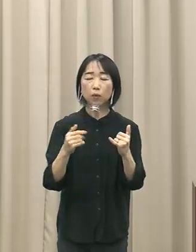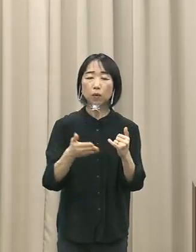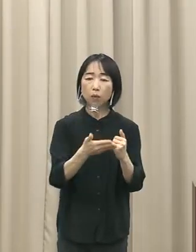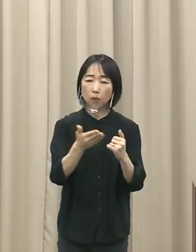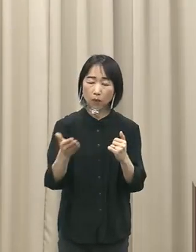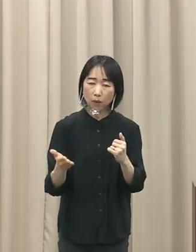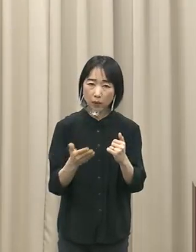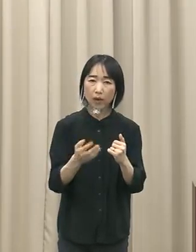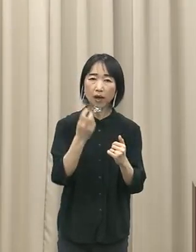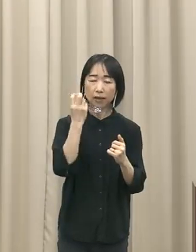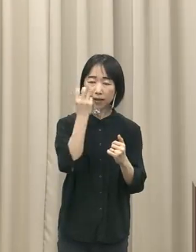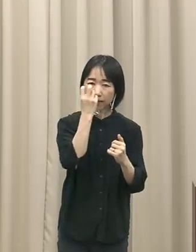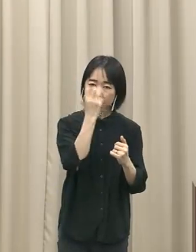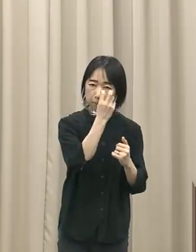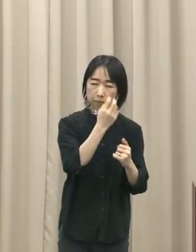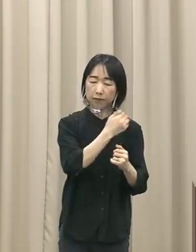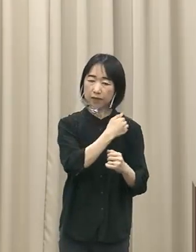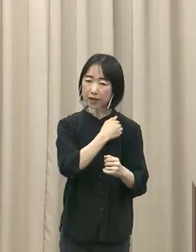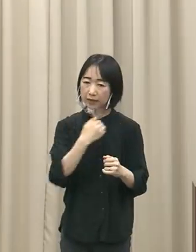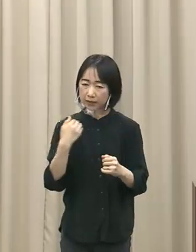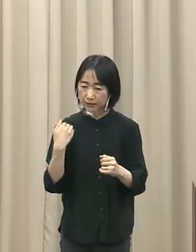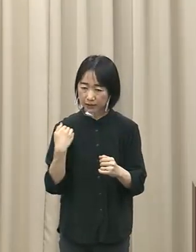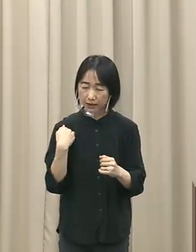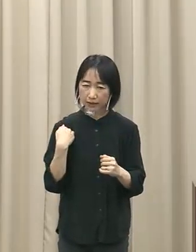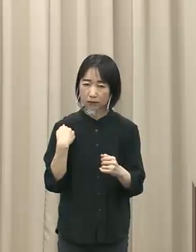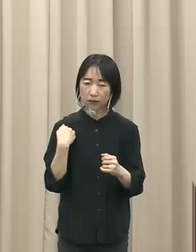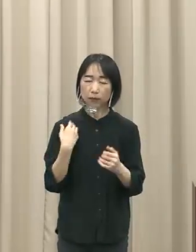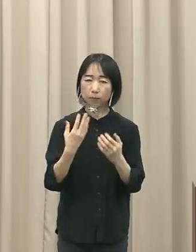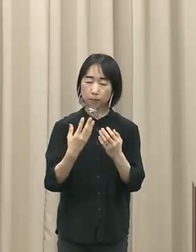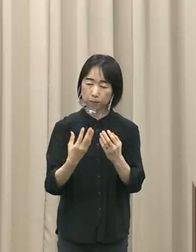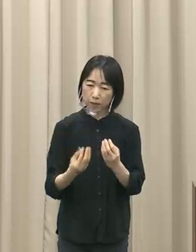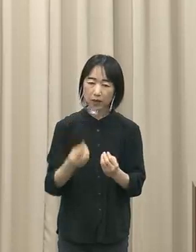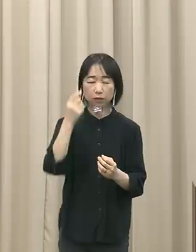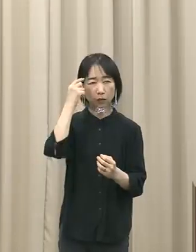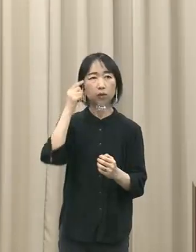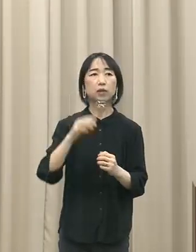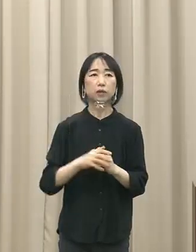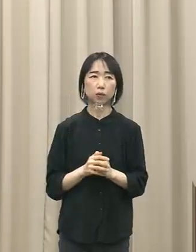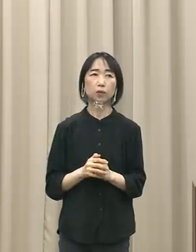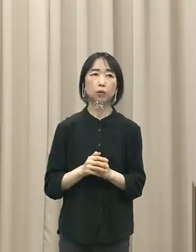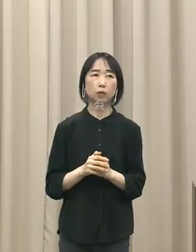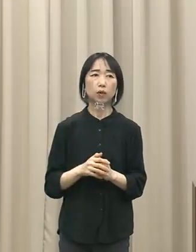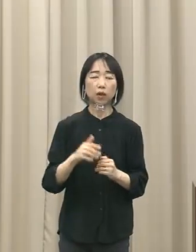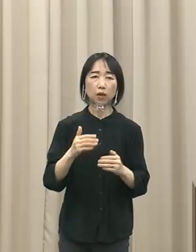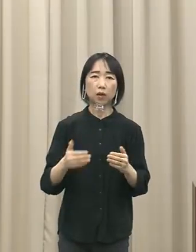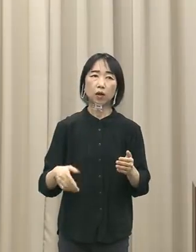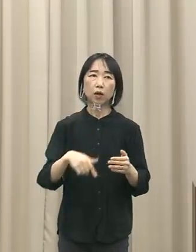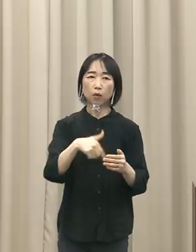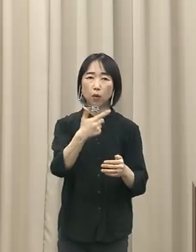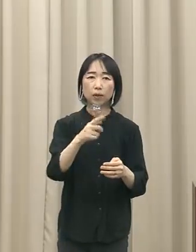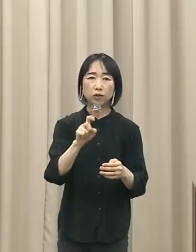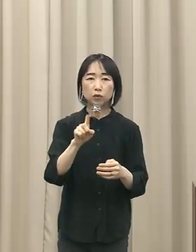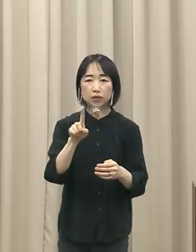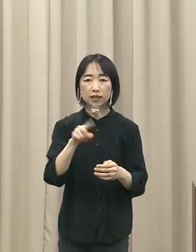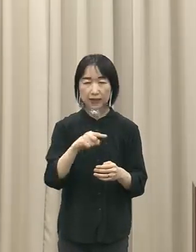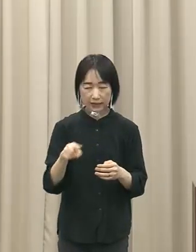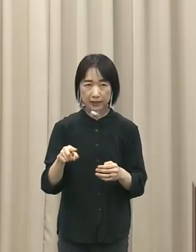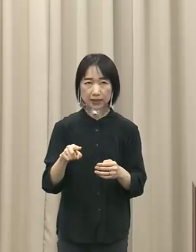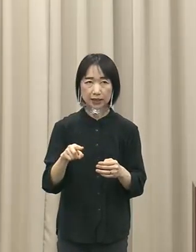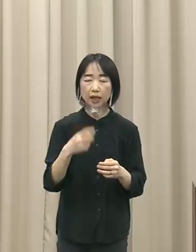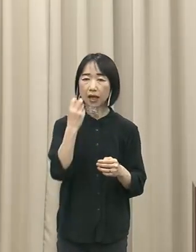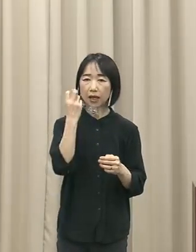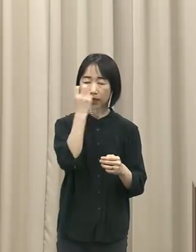ぼ網羅できたのではないかというふうに思っております。611人の方が全く PCR 検査で陰性であ